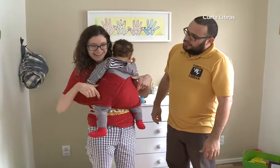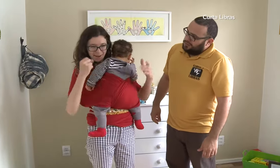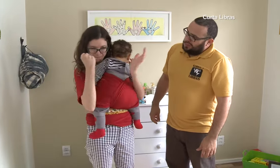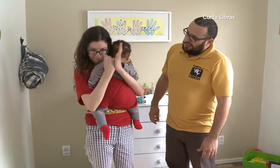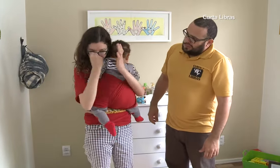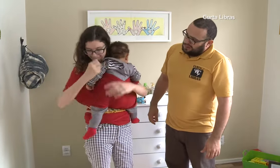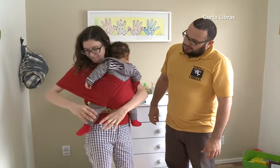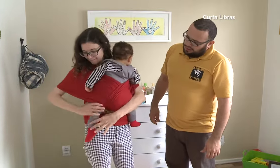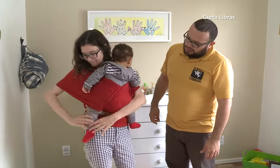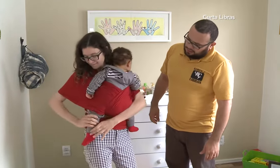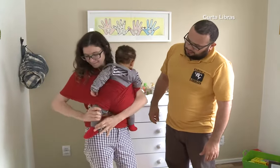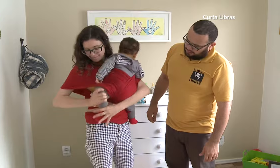Fica desse jeito.